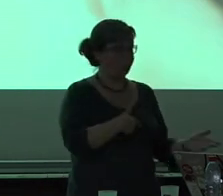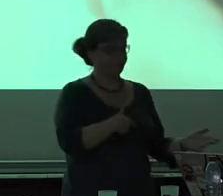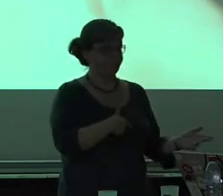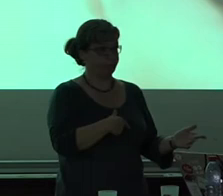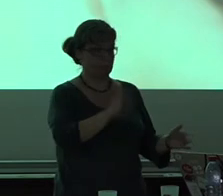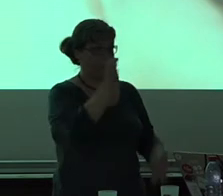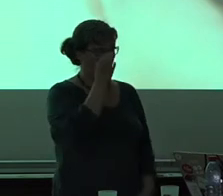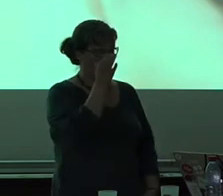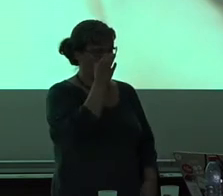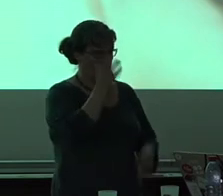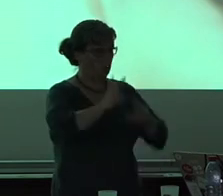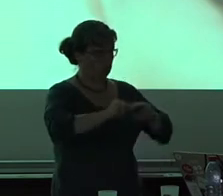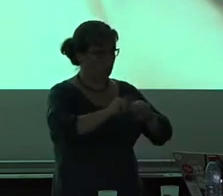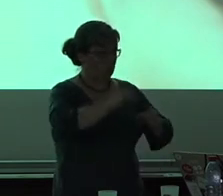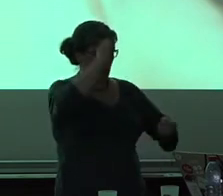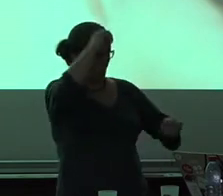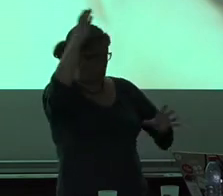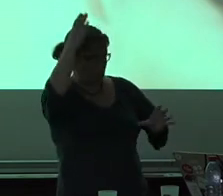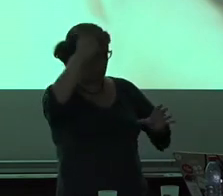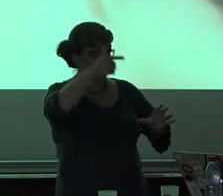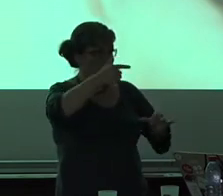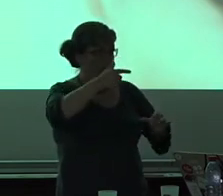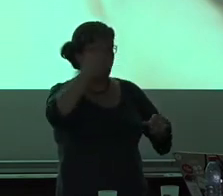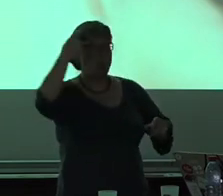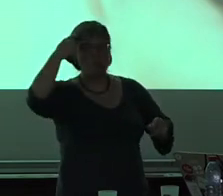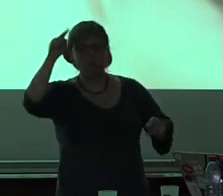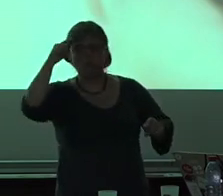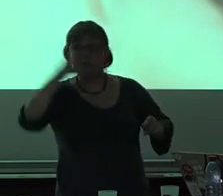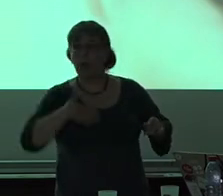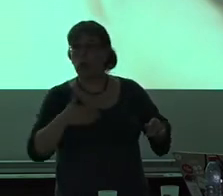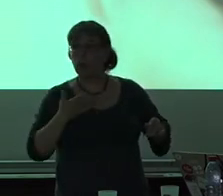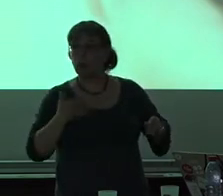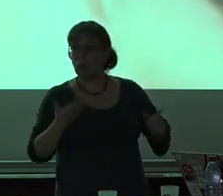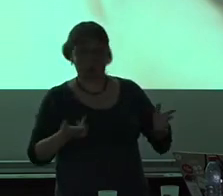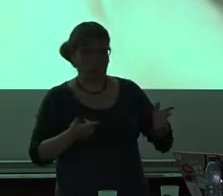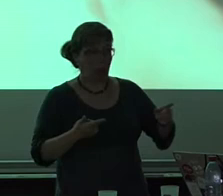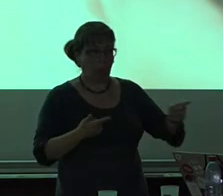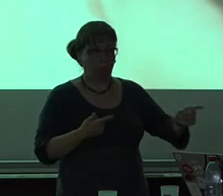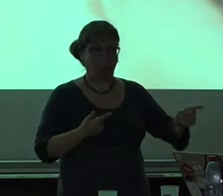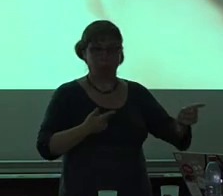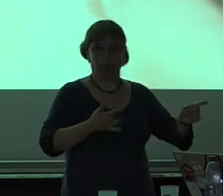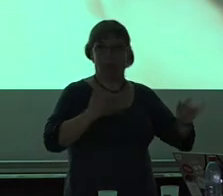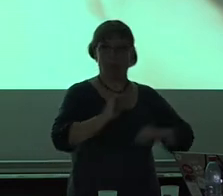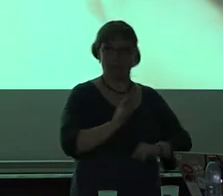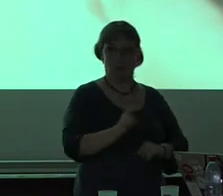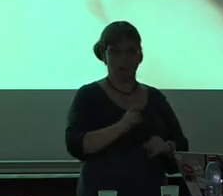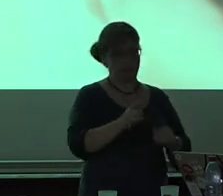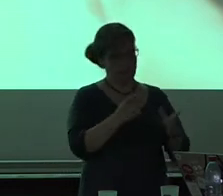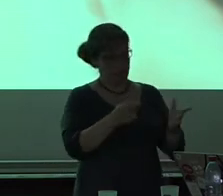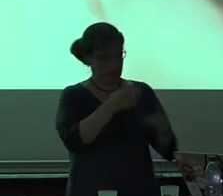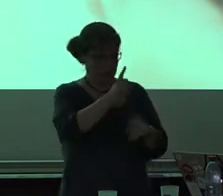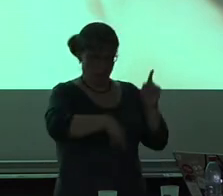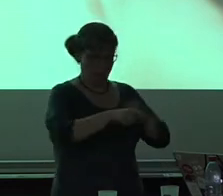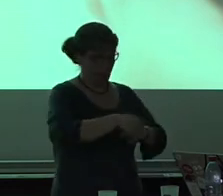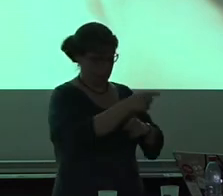être intéressées par les concepts, par les informations du cours. Ce qui les